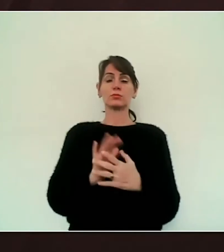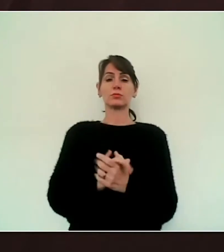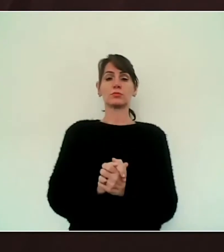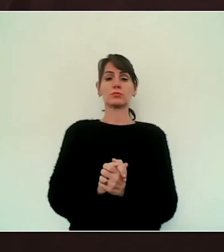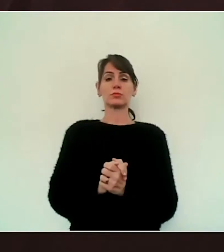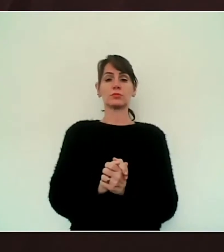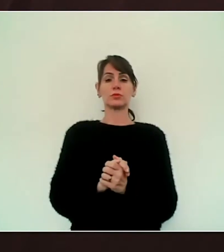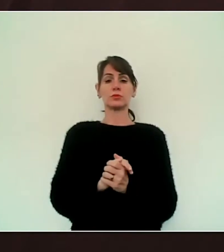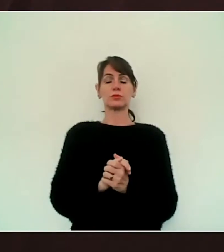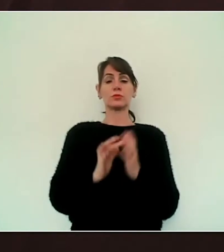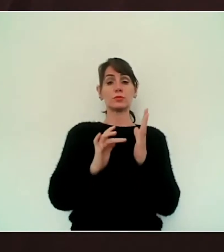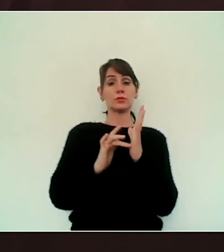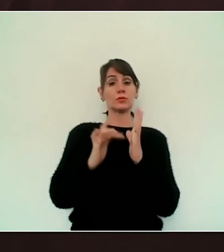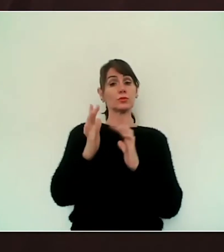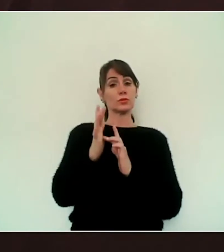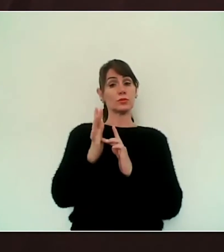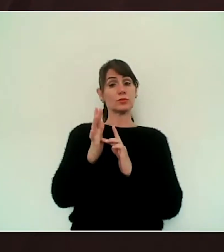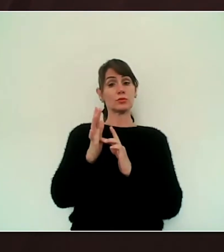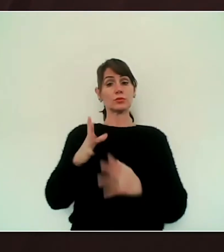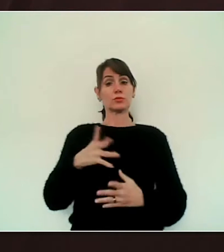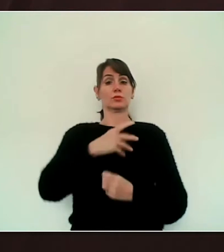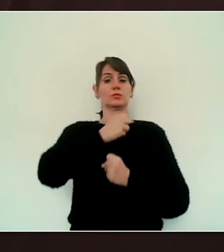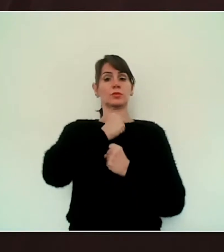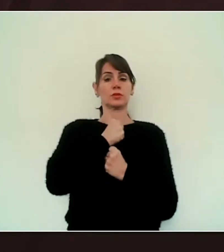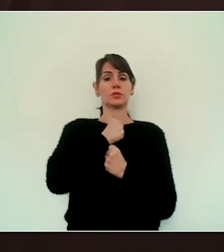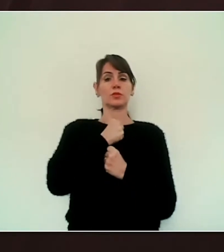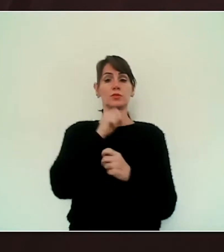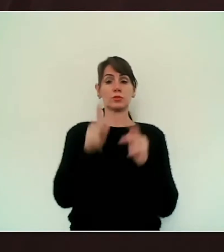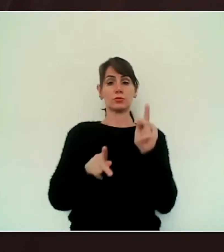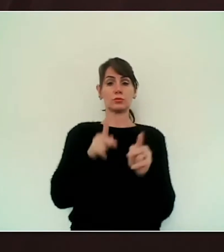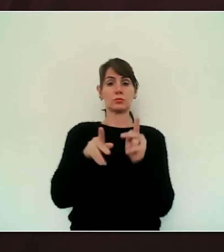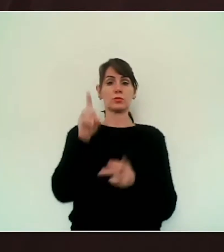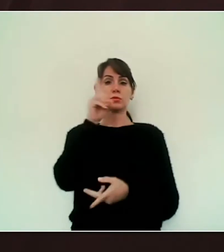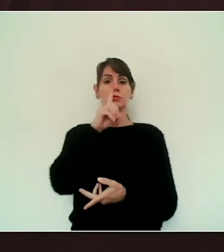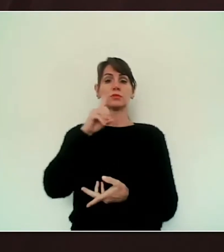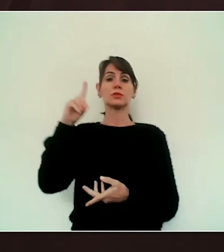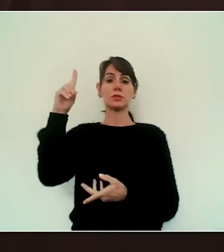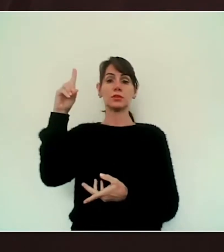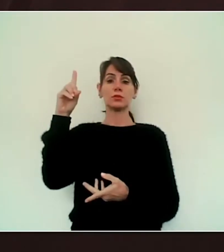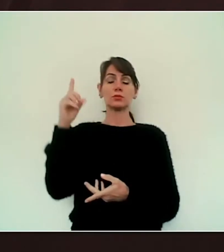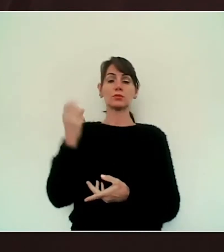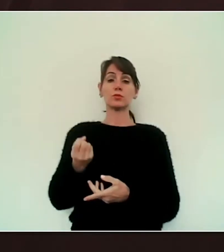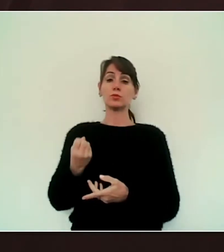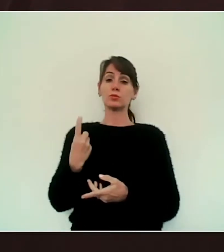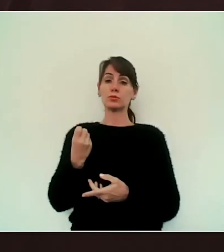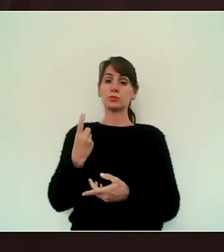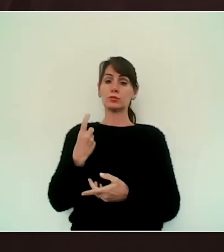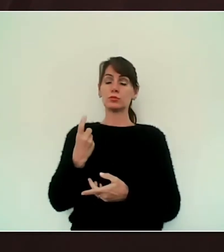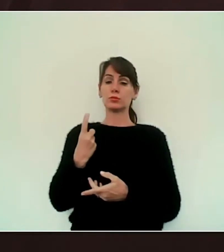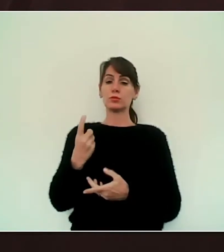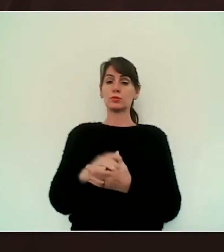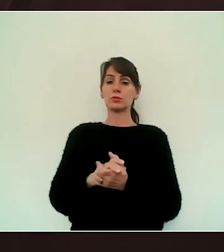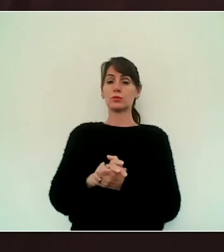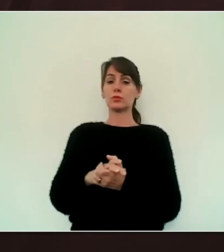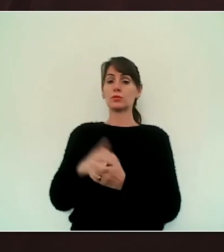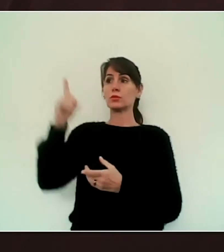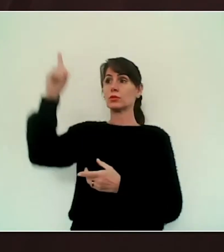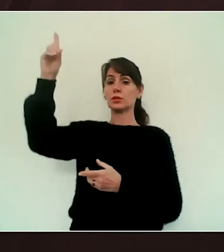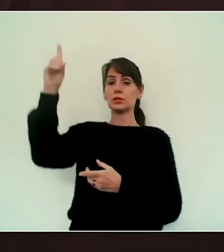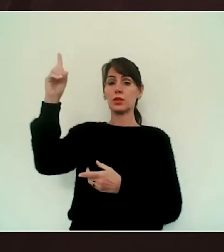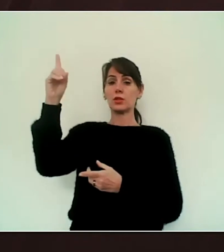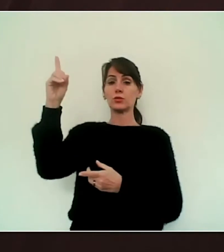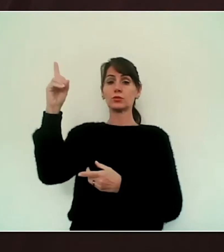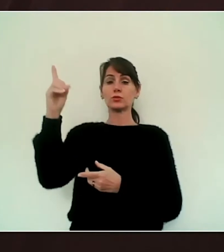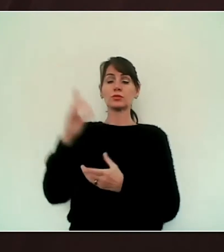sumo sacerdote de seu povo, e único mediador entre Deus e os homens, Jesus